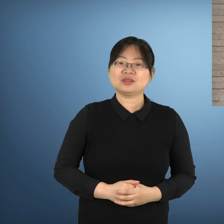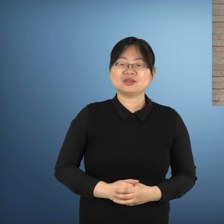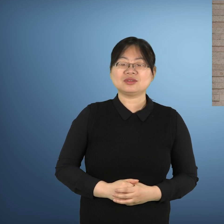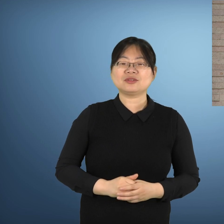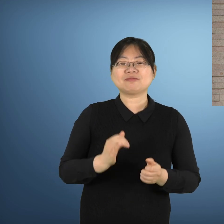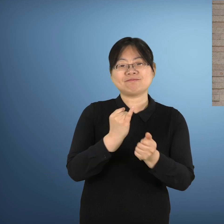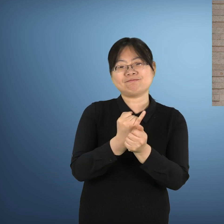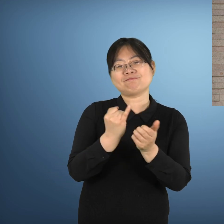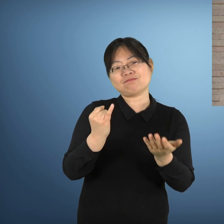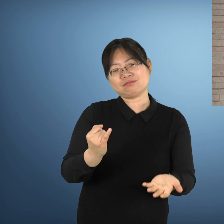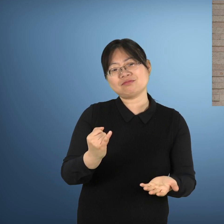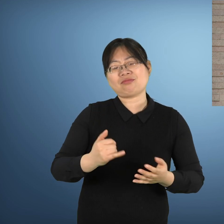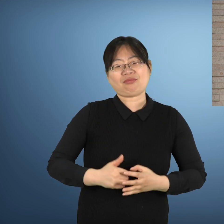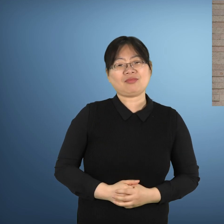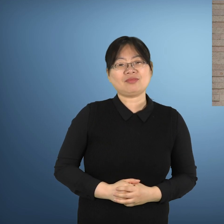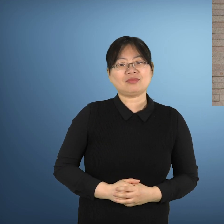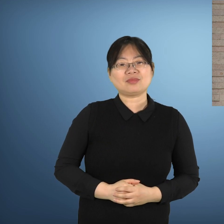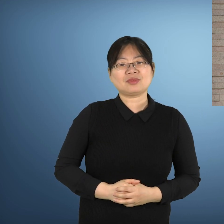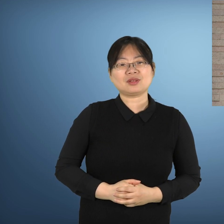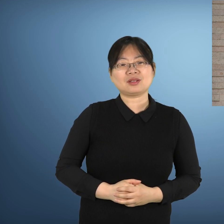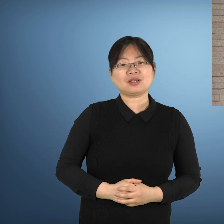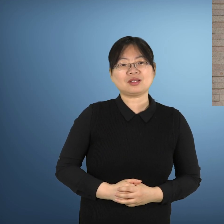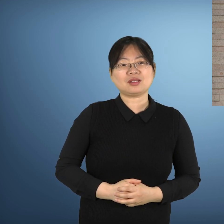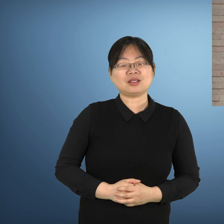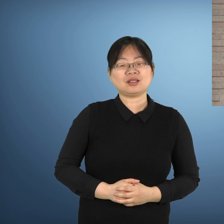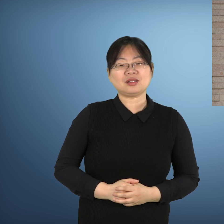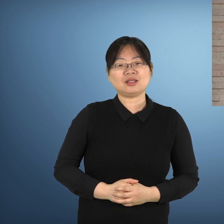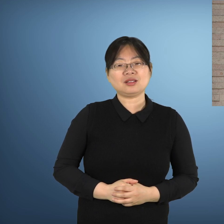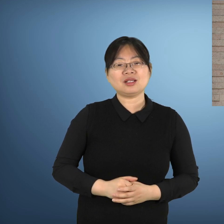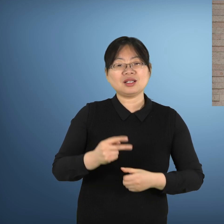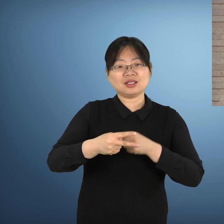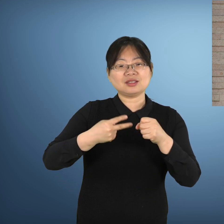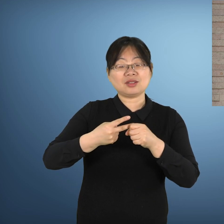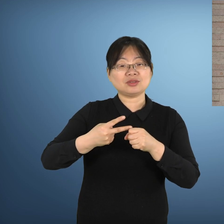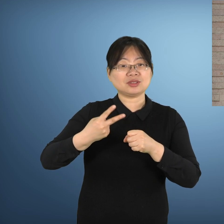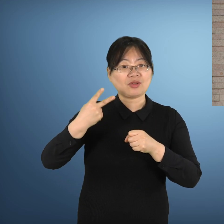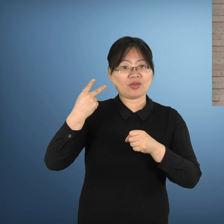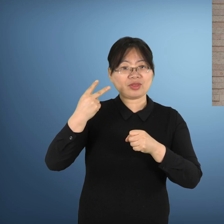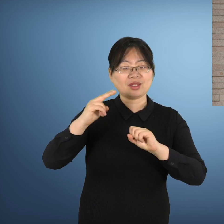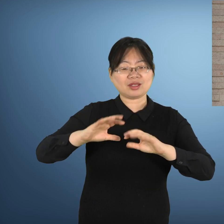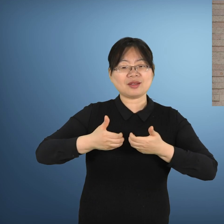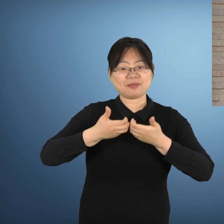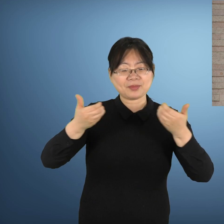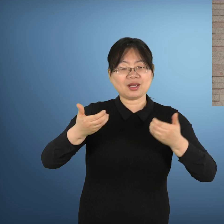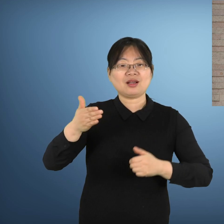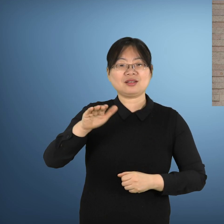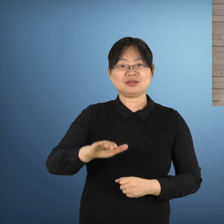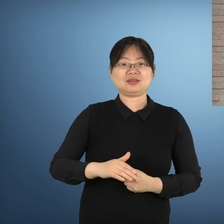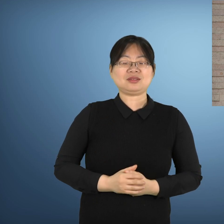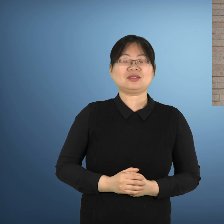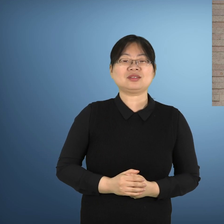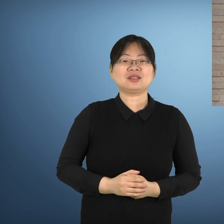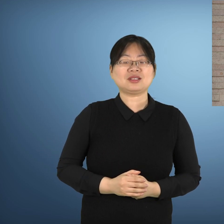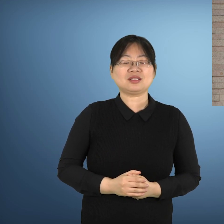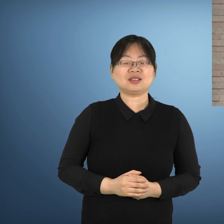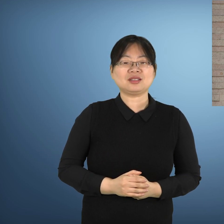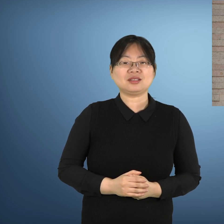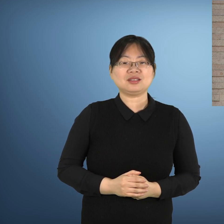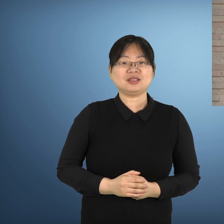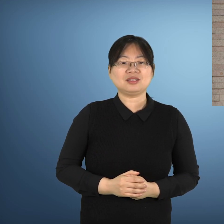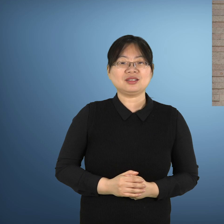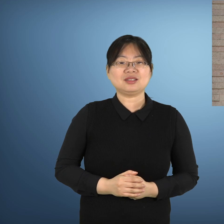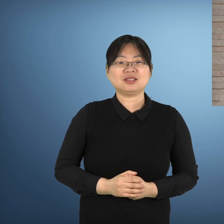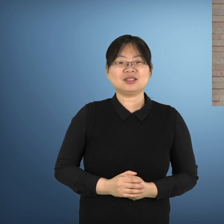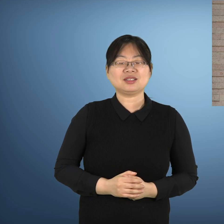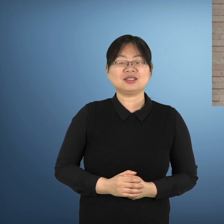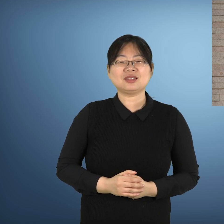혼자가 되셨어요. 2년 전에 작고하셨는데 그때